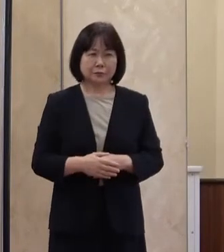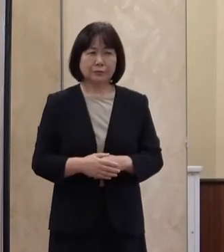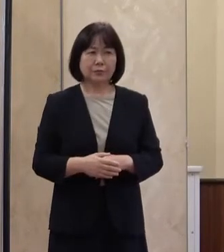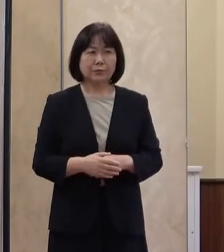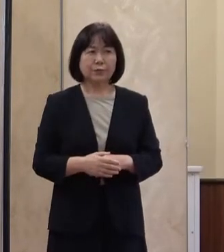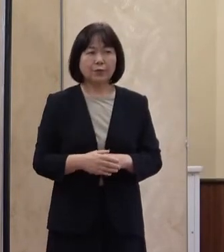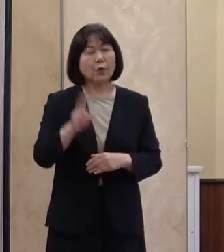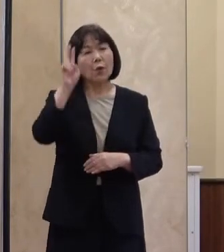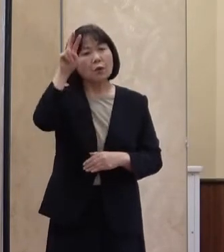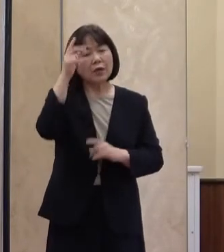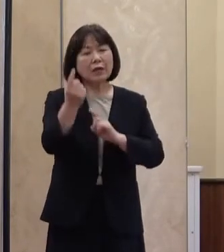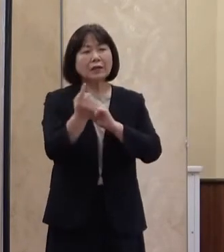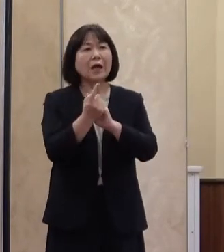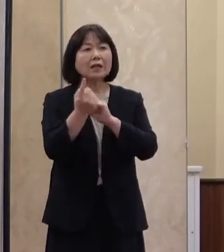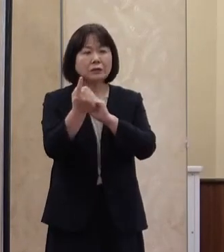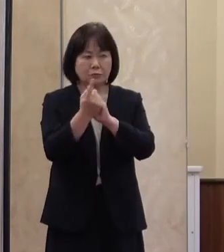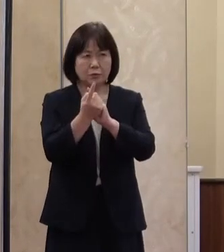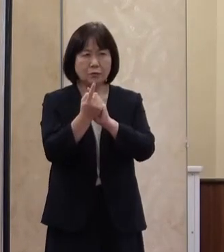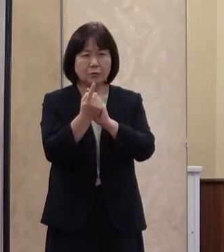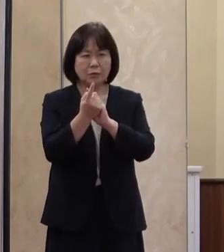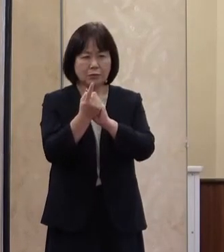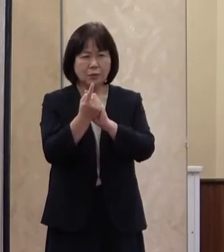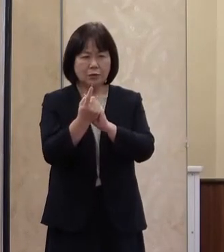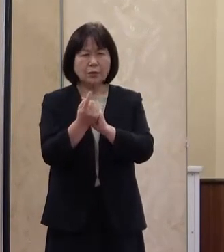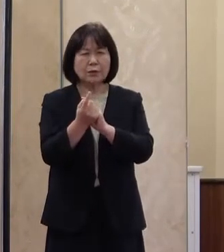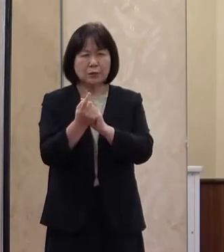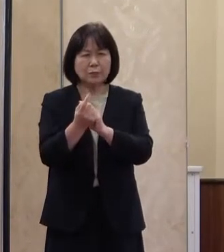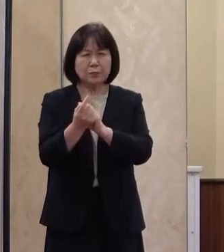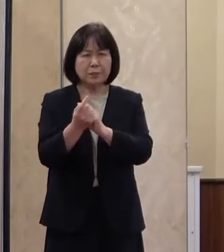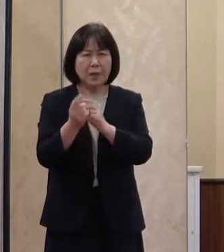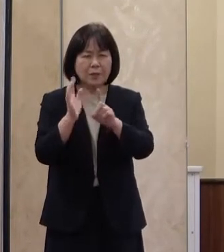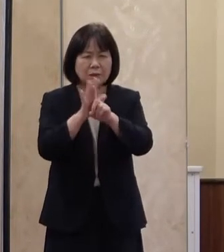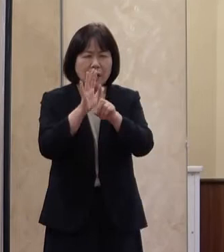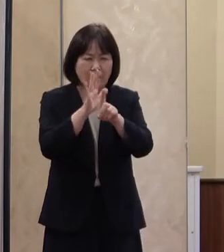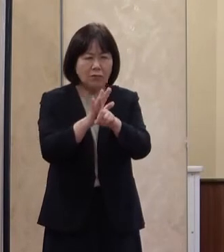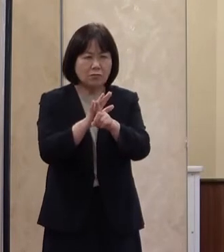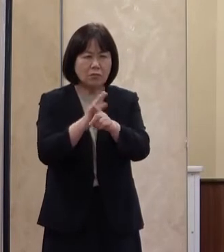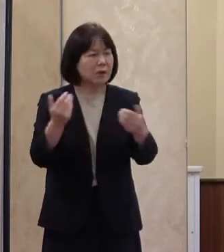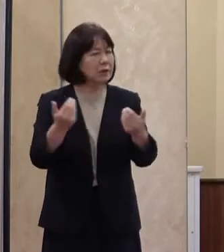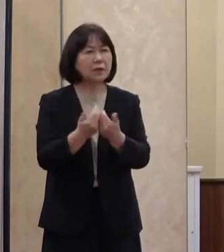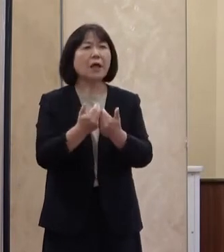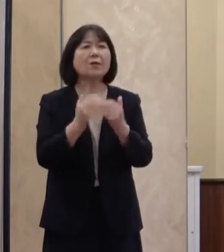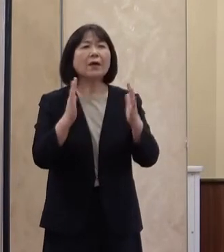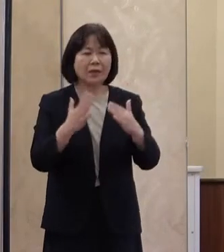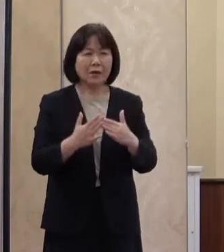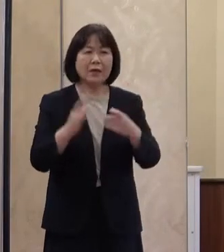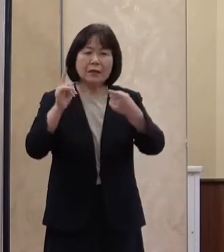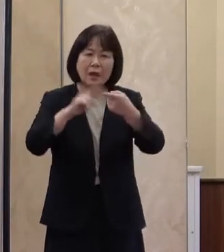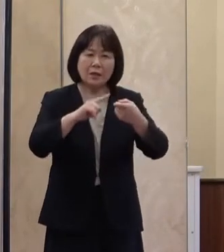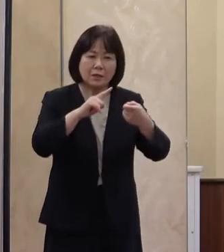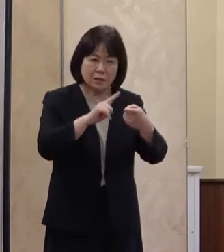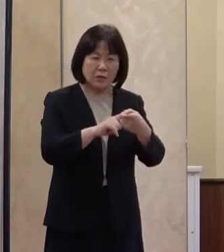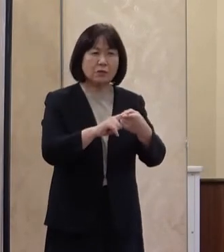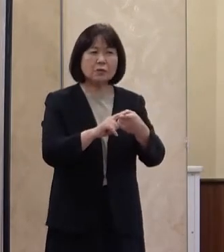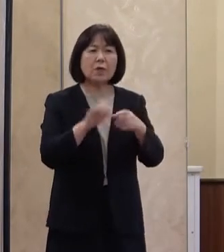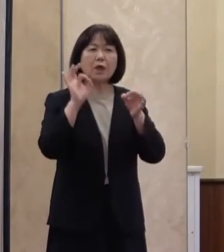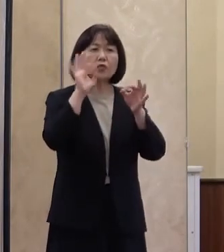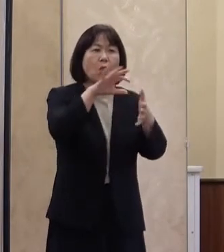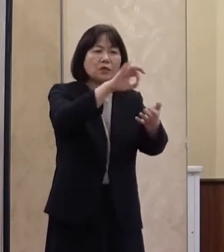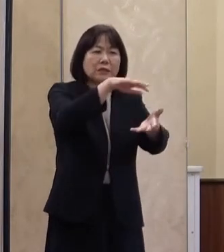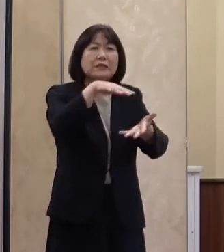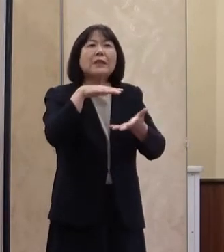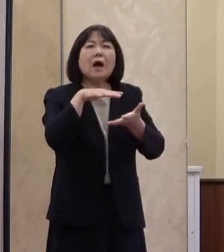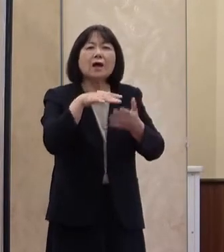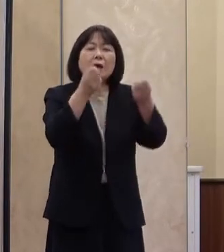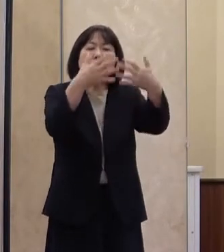資大阪への、進出は否定はしてないんですが、ハードルを上げて適切な投資リターンが条件というふうに言い出した